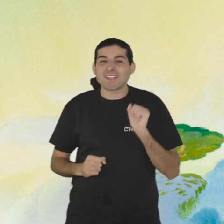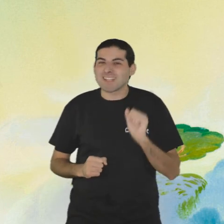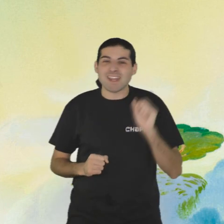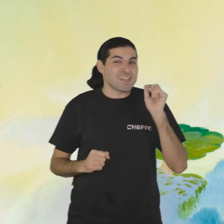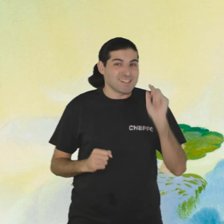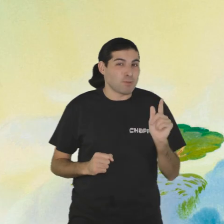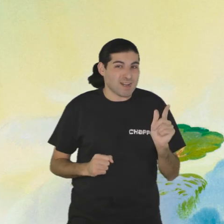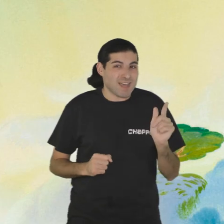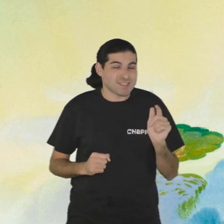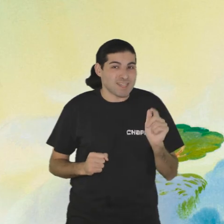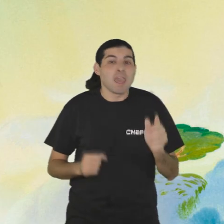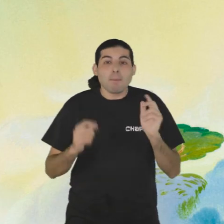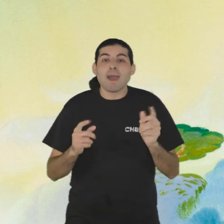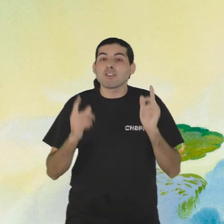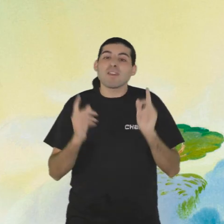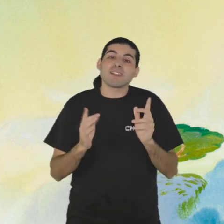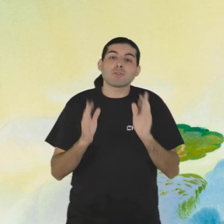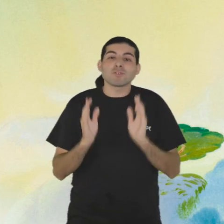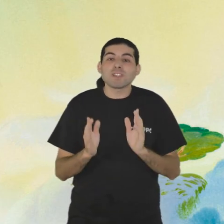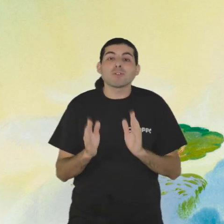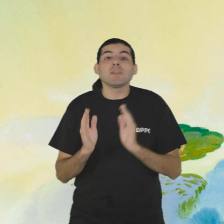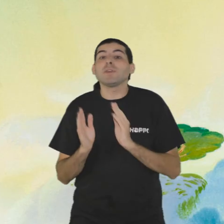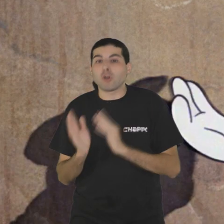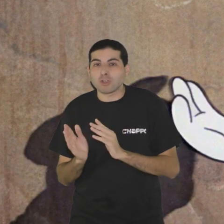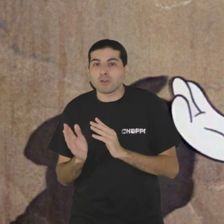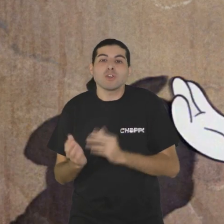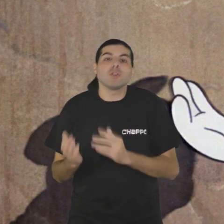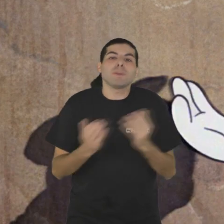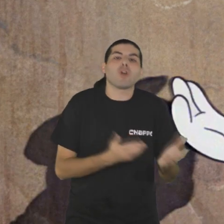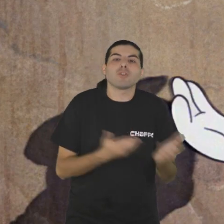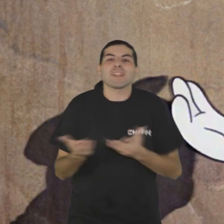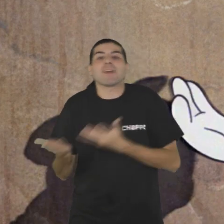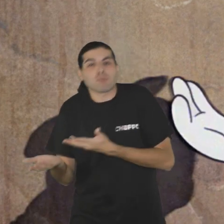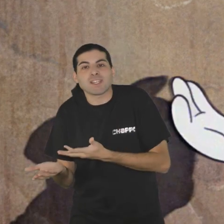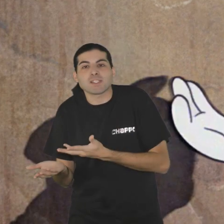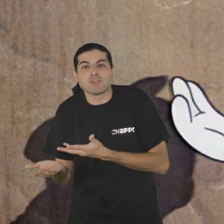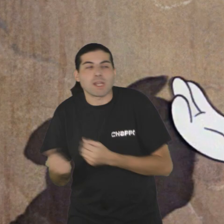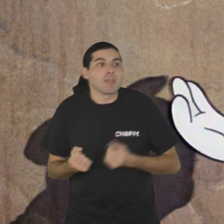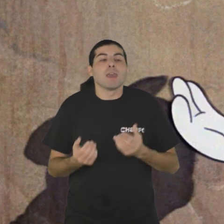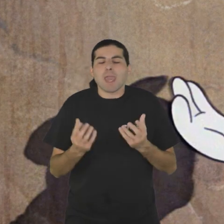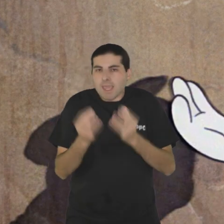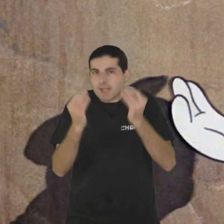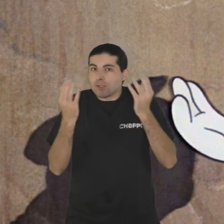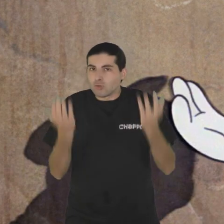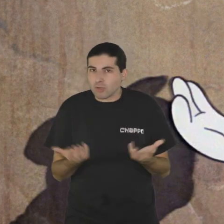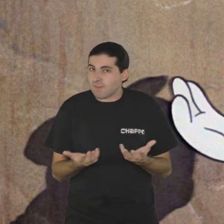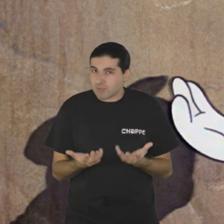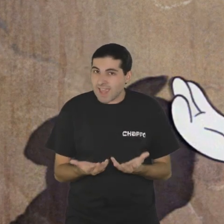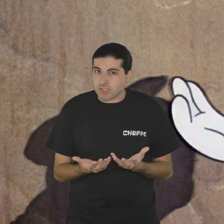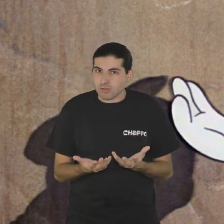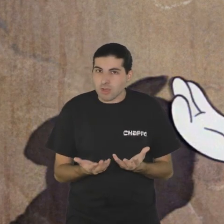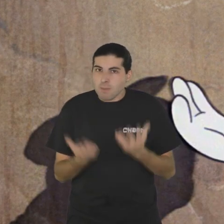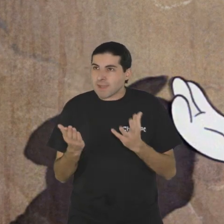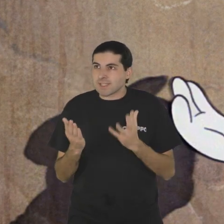non la doveva cantare il grillo parlante, ma doveva essere uno spezzone di Pinocchio in cui Pinocchio cantava questa canzone. E lì tutto